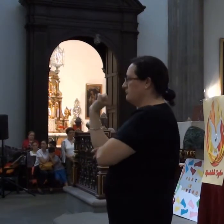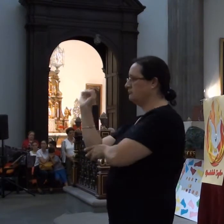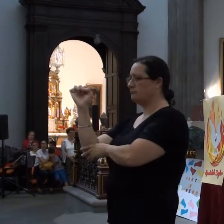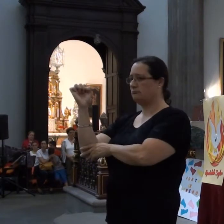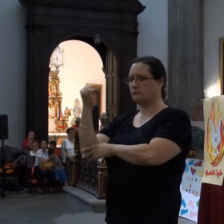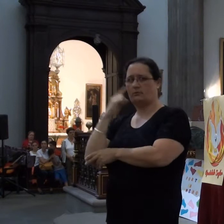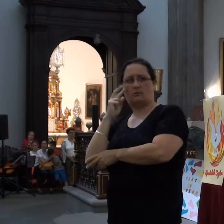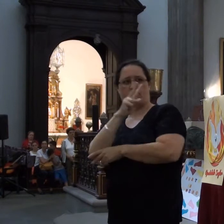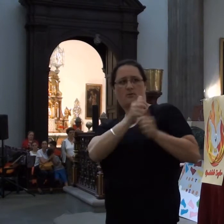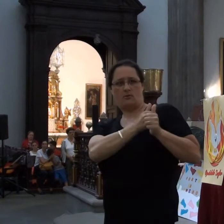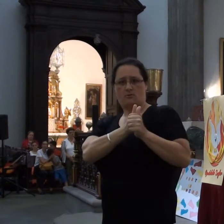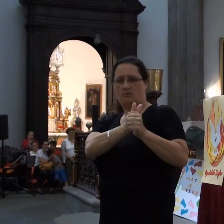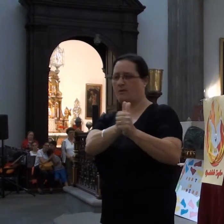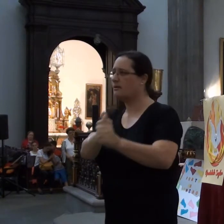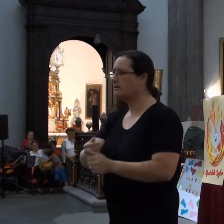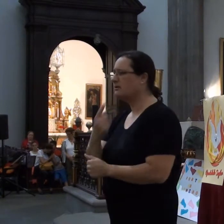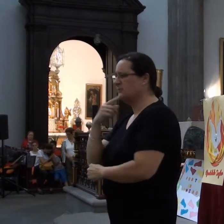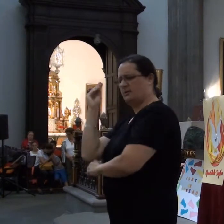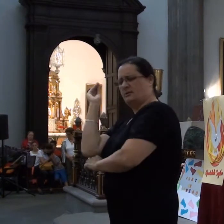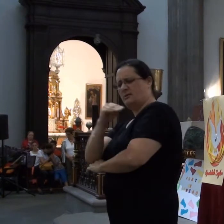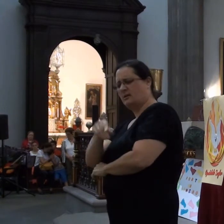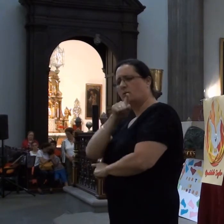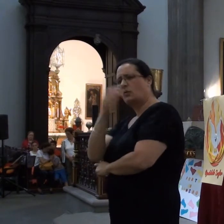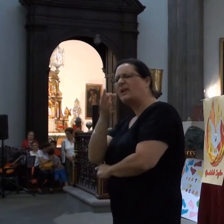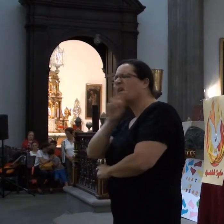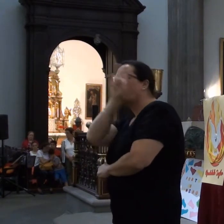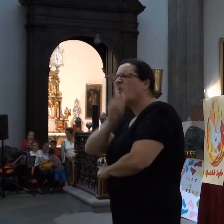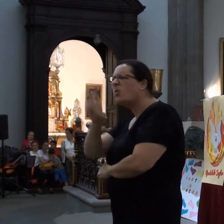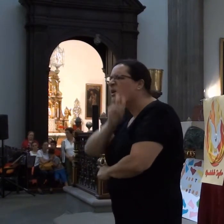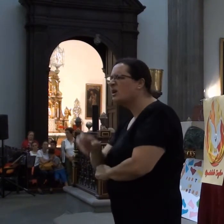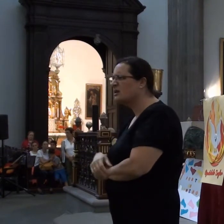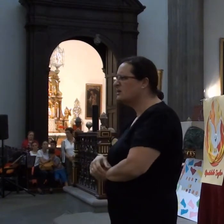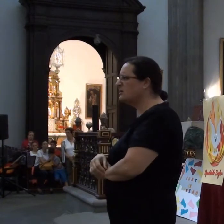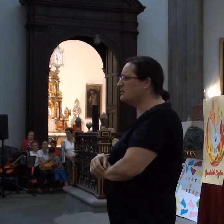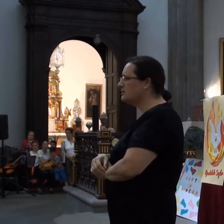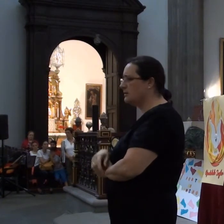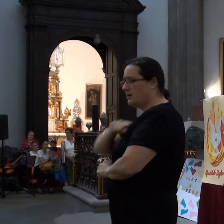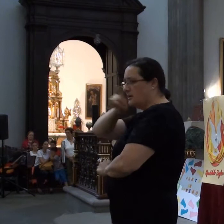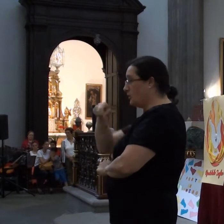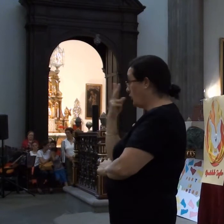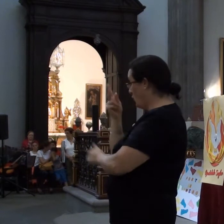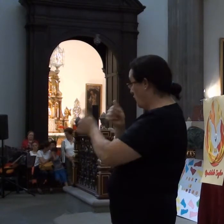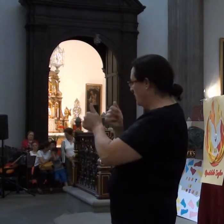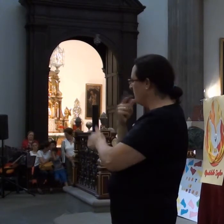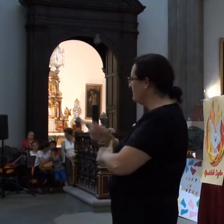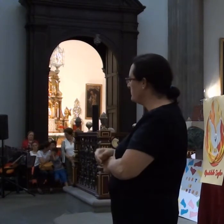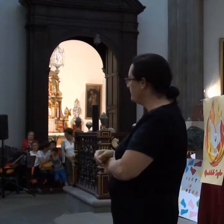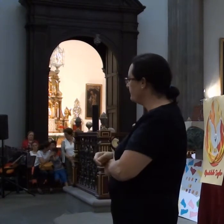que le seguían les preguntó qué Buscar ellos le dijeron